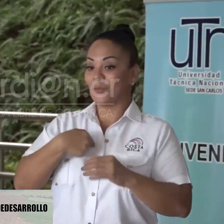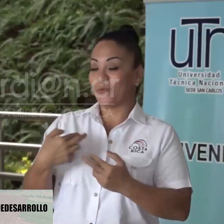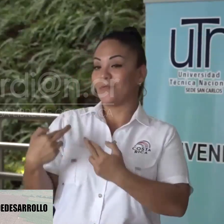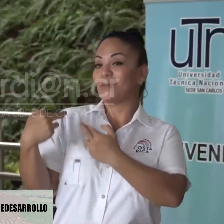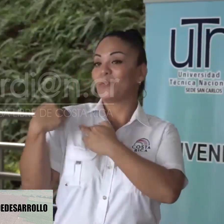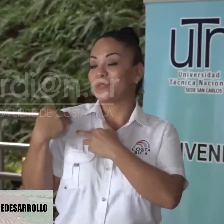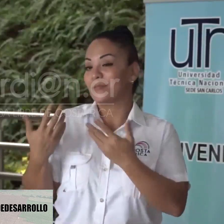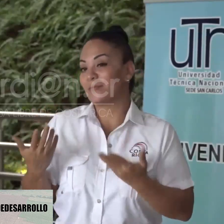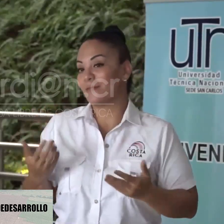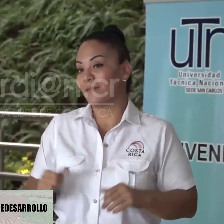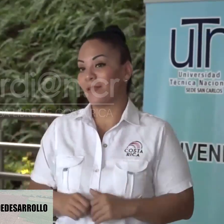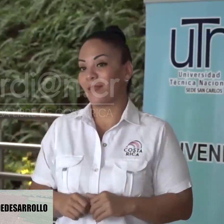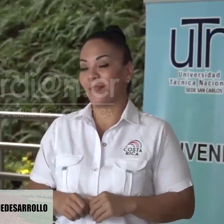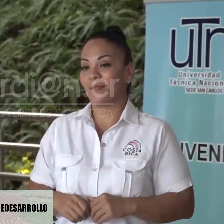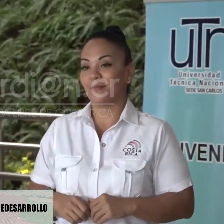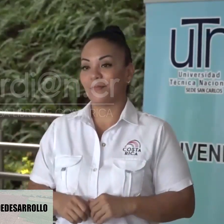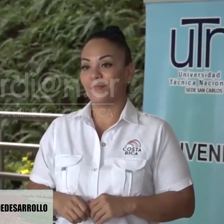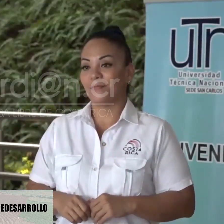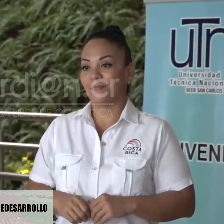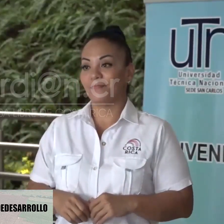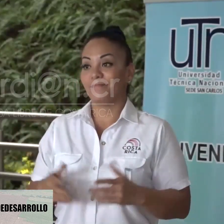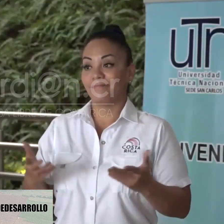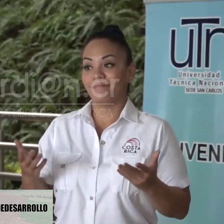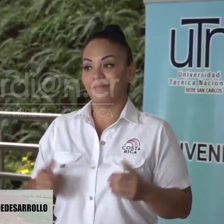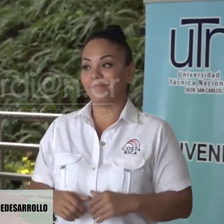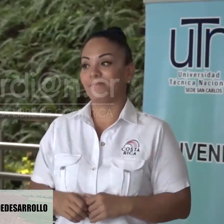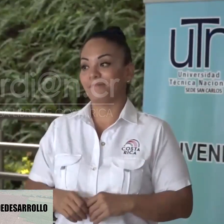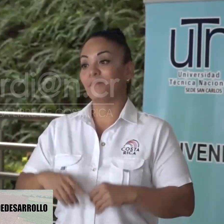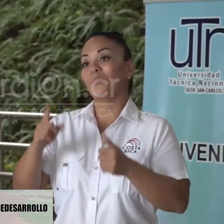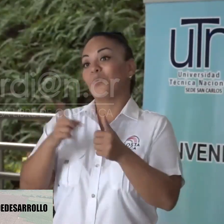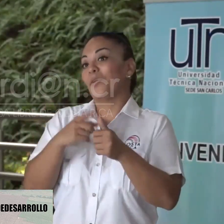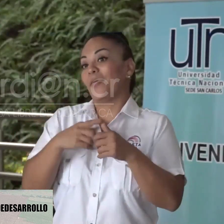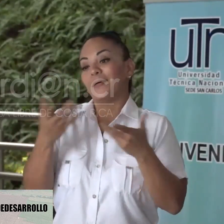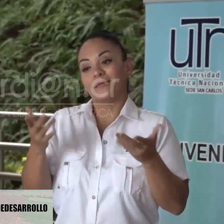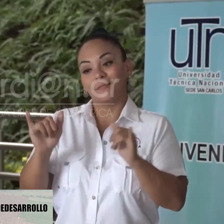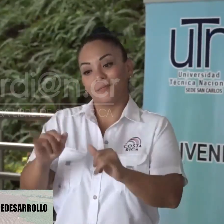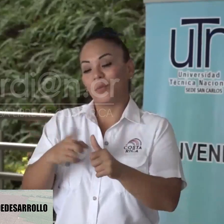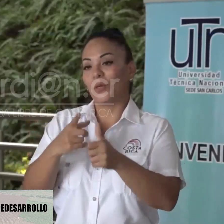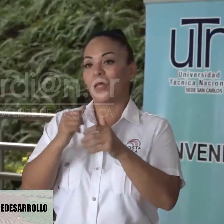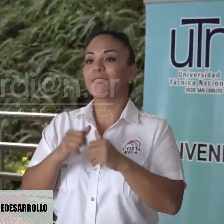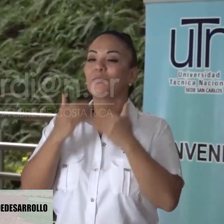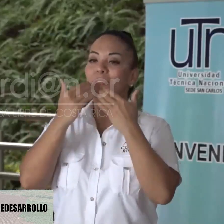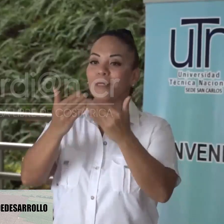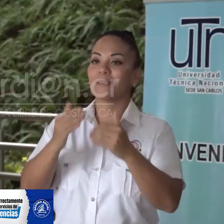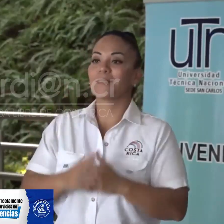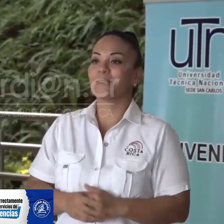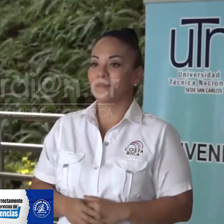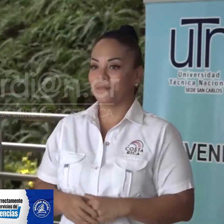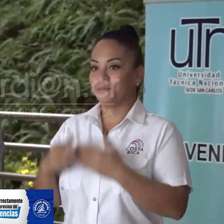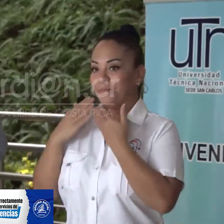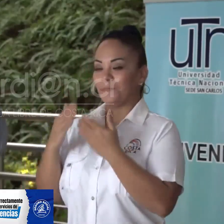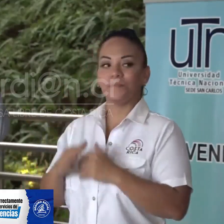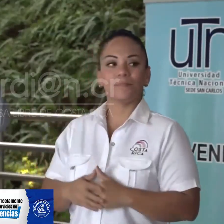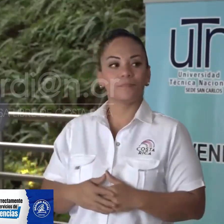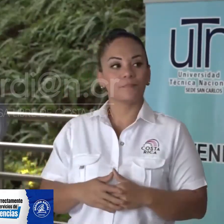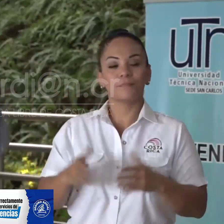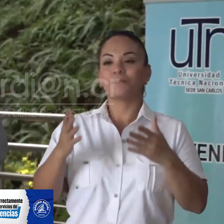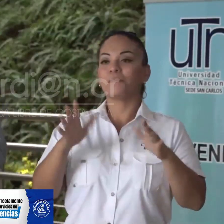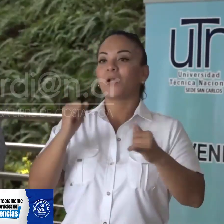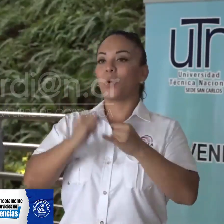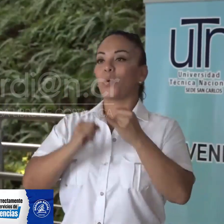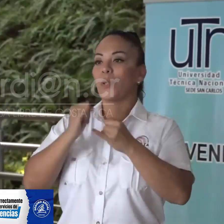responsabilidad de decir, bueno, ¿verdad? Prioridades son prioridades. Muchas gracias. De este